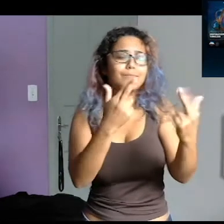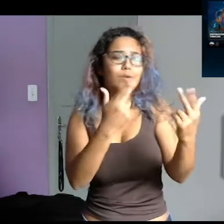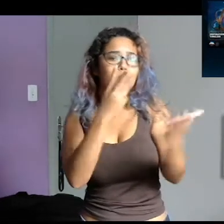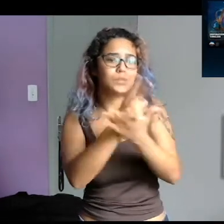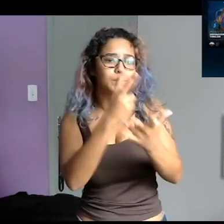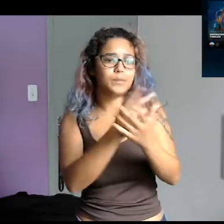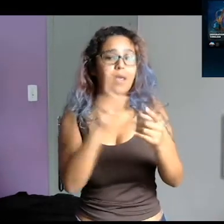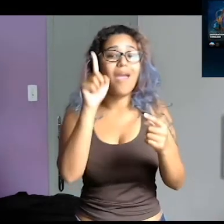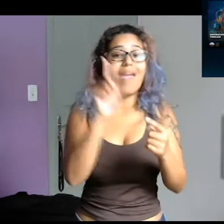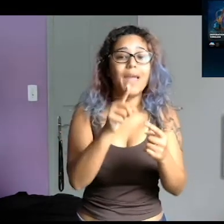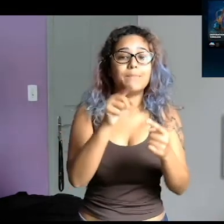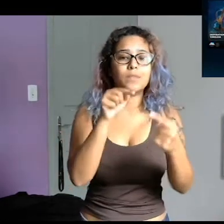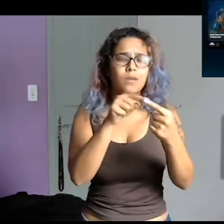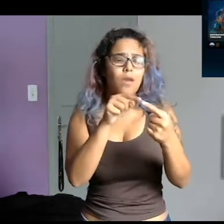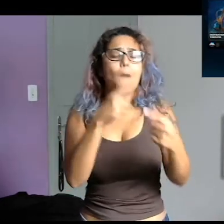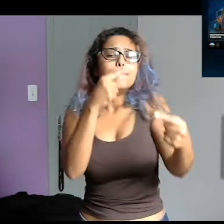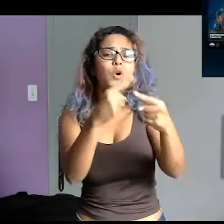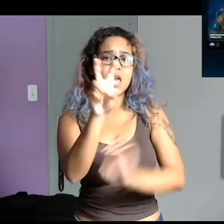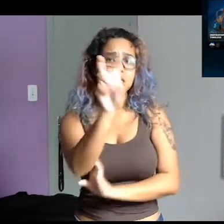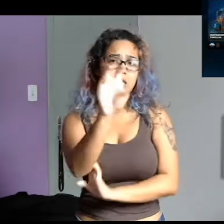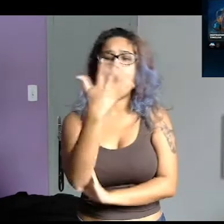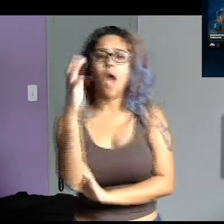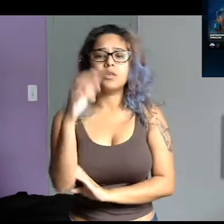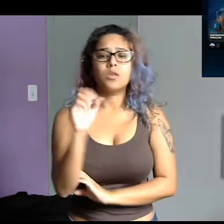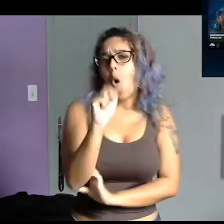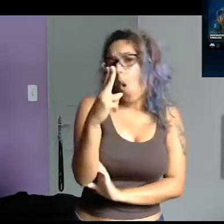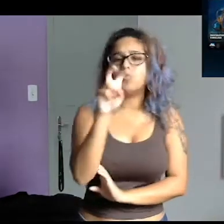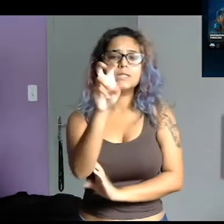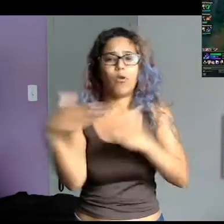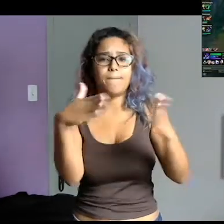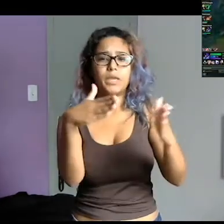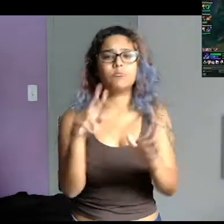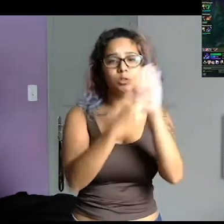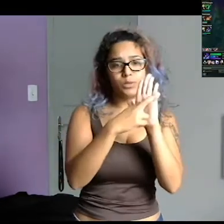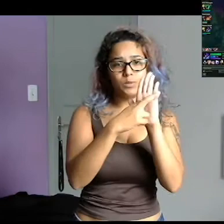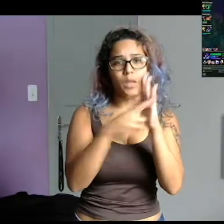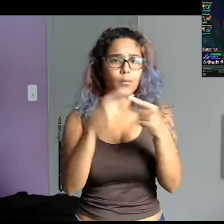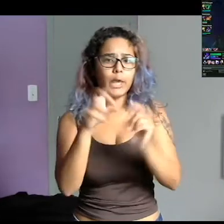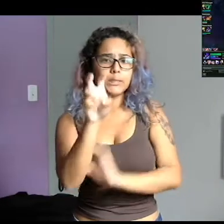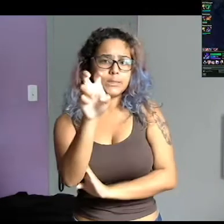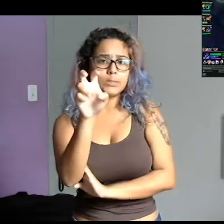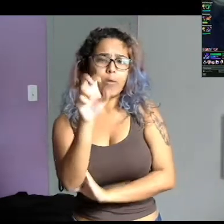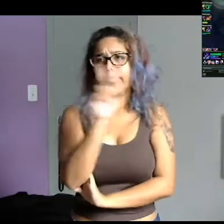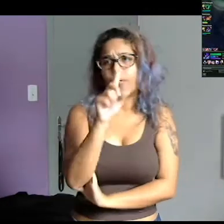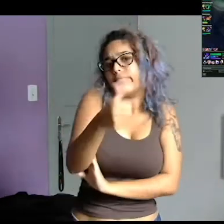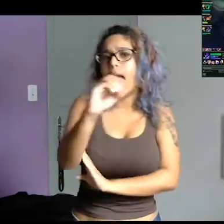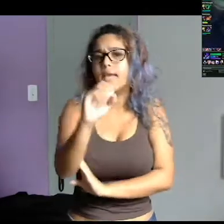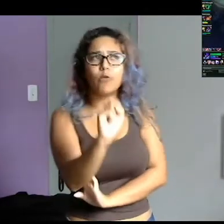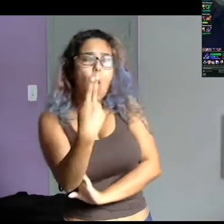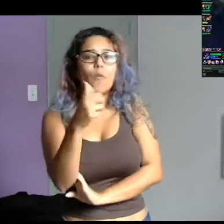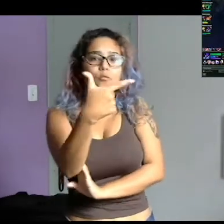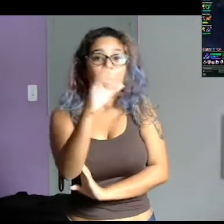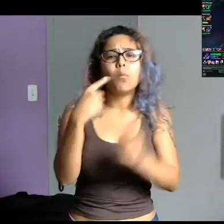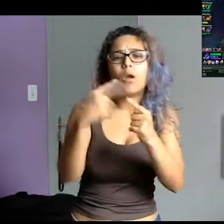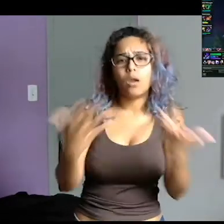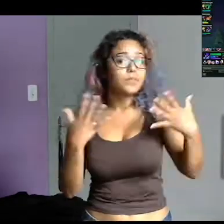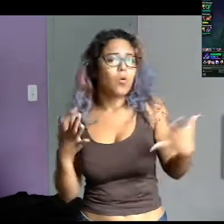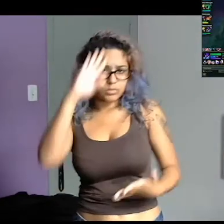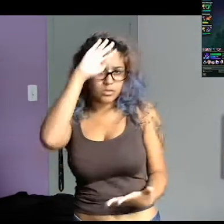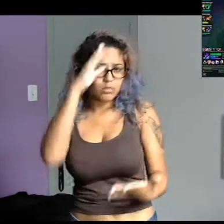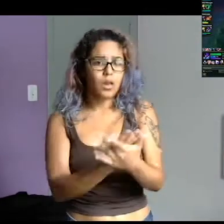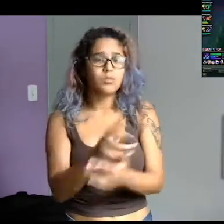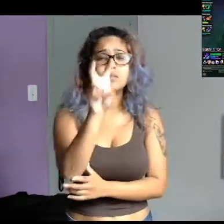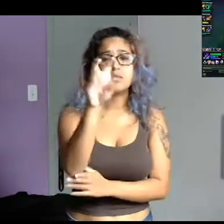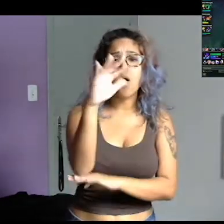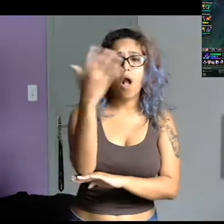que a gente mais viu foi por que só 5 árvores ou 5 caminhos? Por que não 10? Por que não 20? A gente acredita que 5 árvores